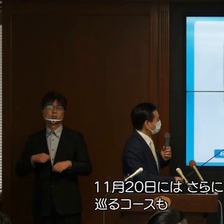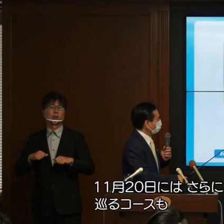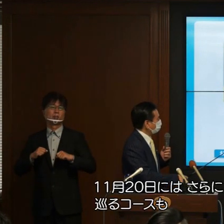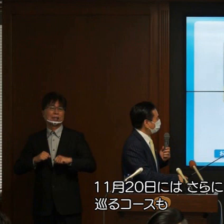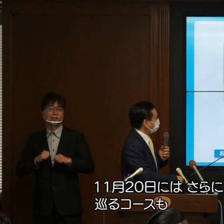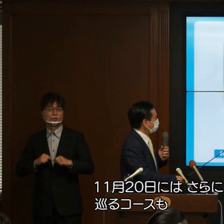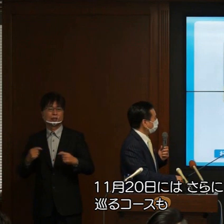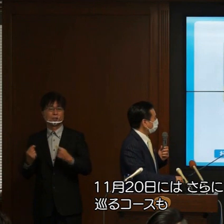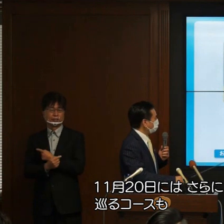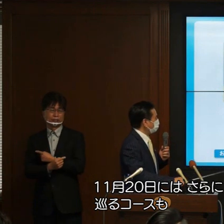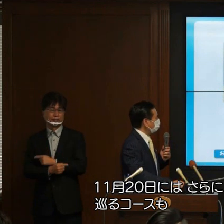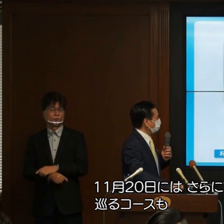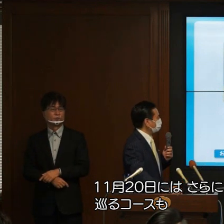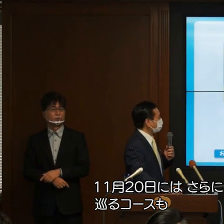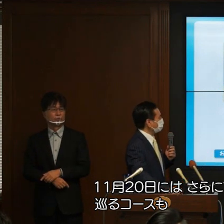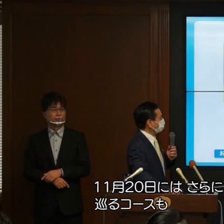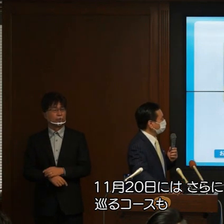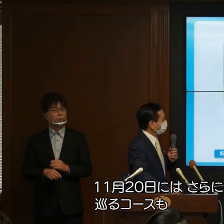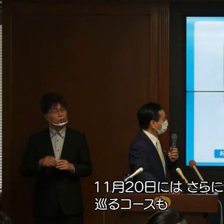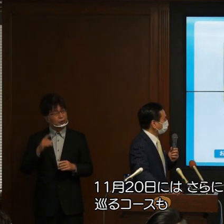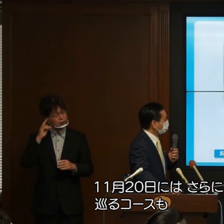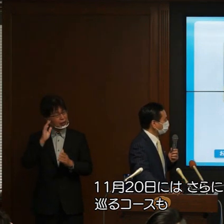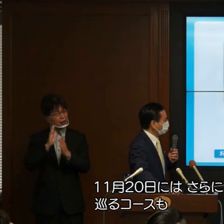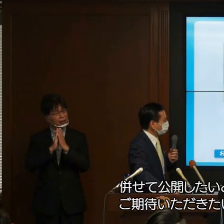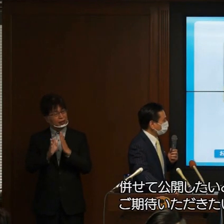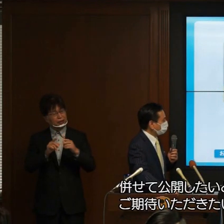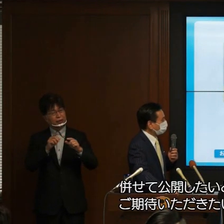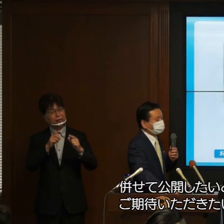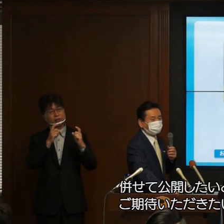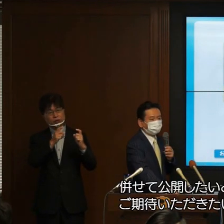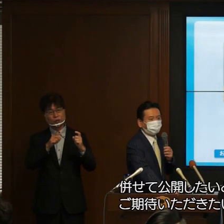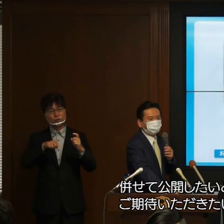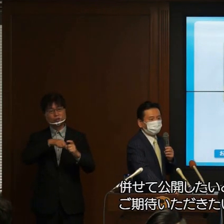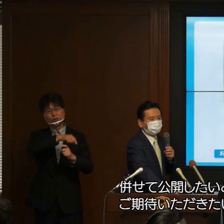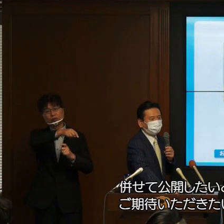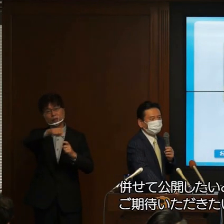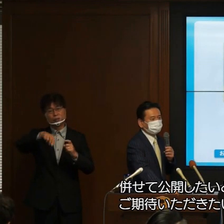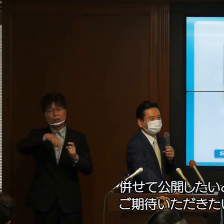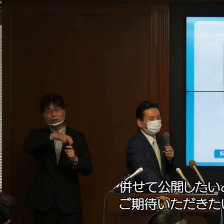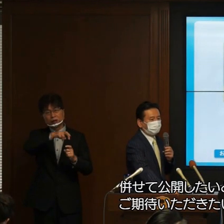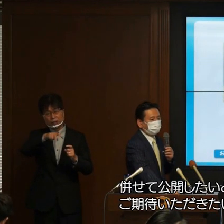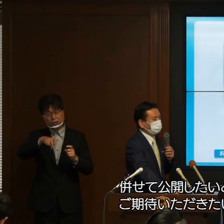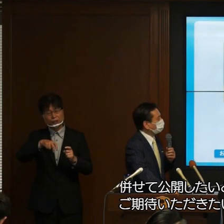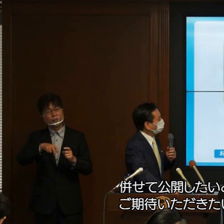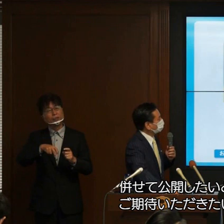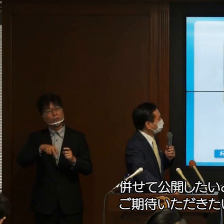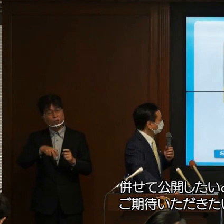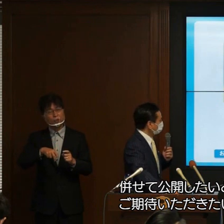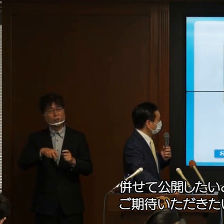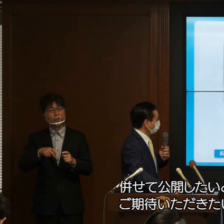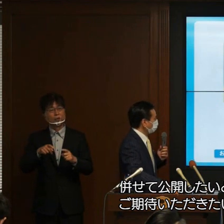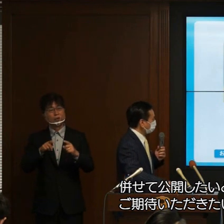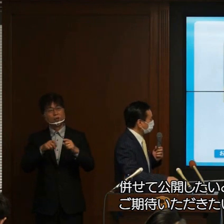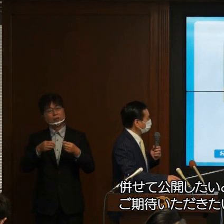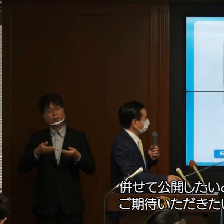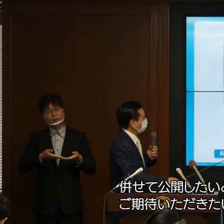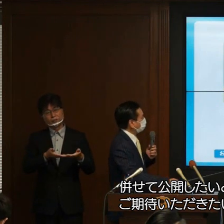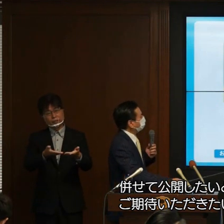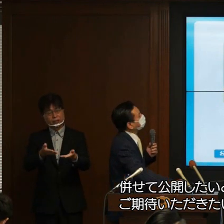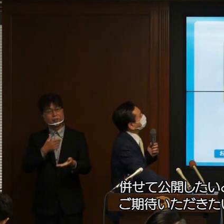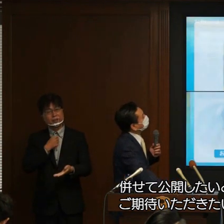11月20日には、さらに偉人像、佐賀城周辺を回るコースも合わせて公開したいと思っております。ご期待いただき